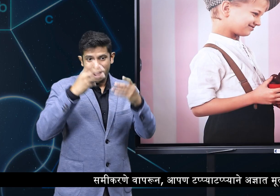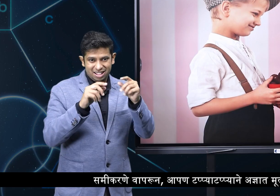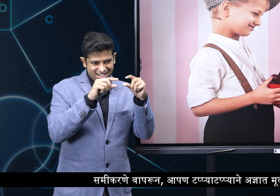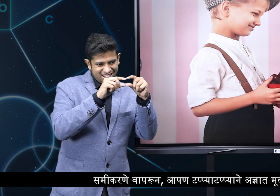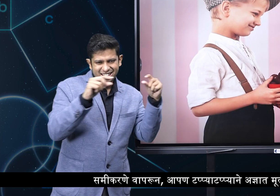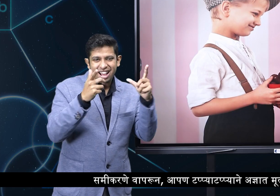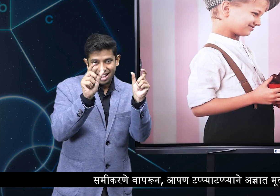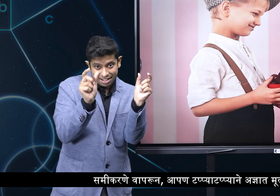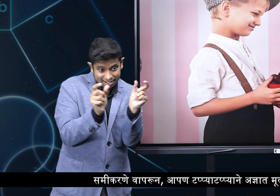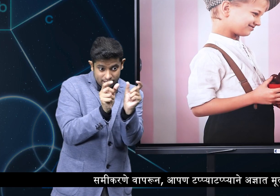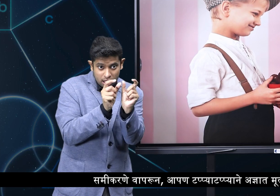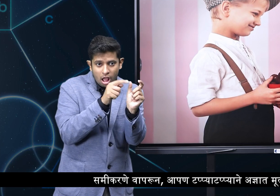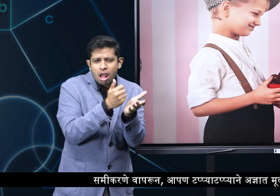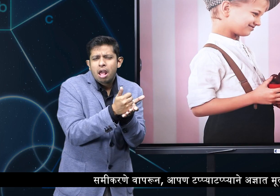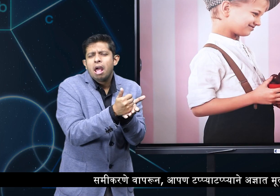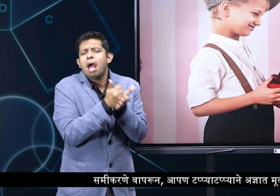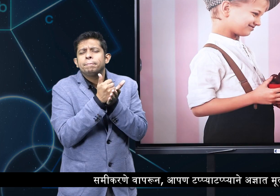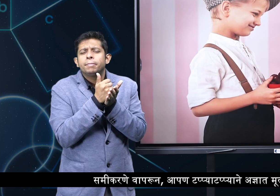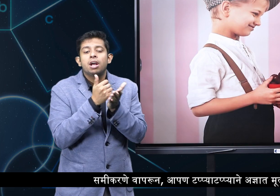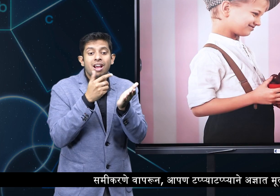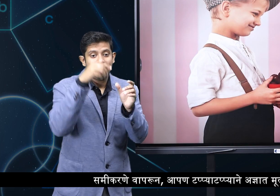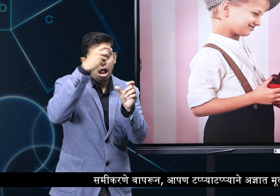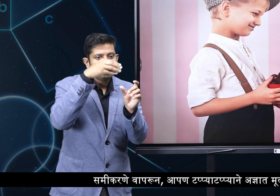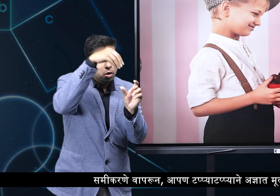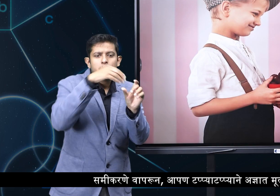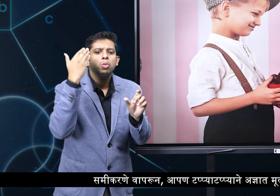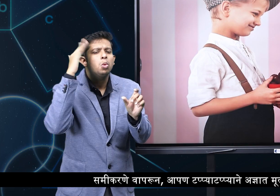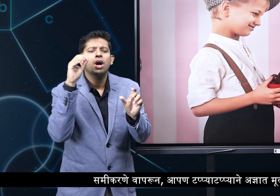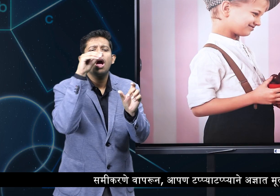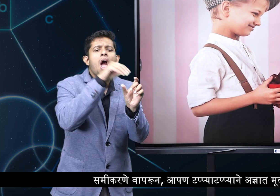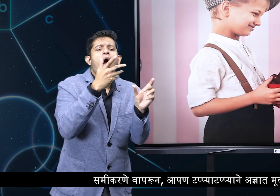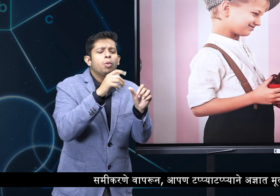समीकरण वापरून आपण टप्प्याटप्प्याने अज्ञात मूल्ये शोधू शकतो.